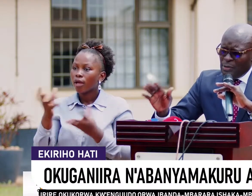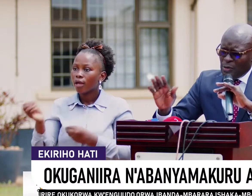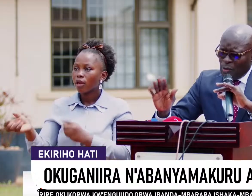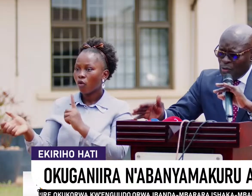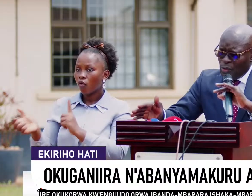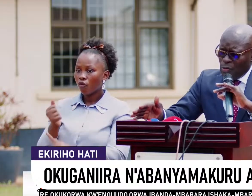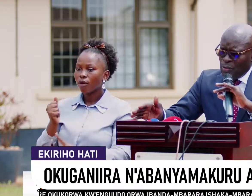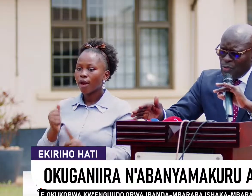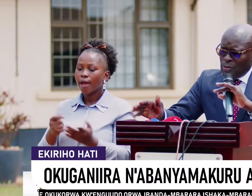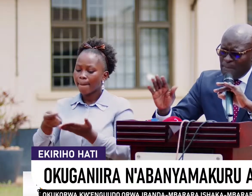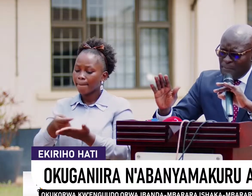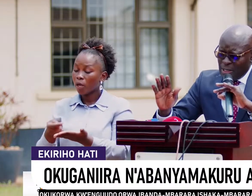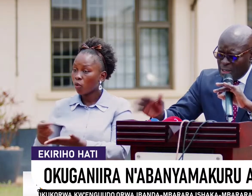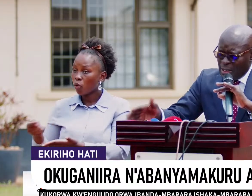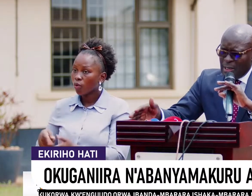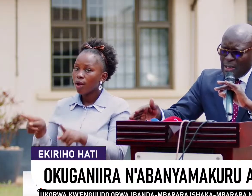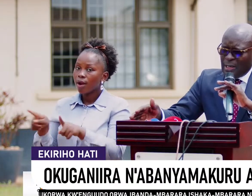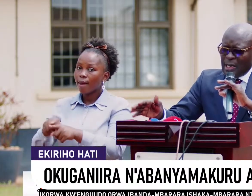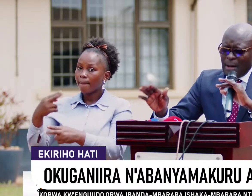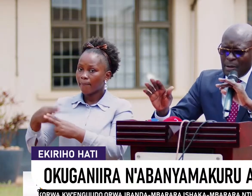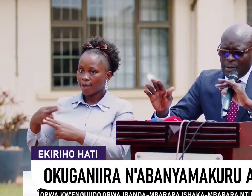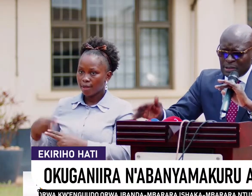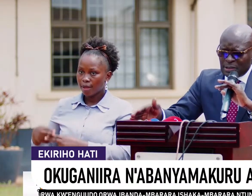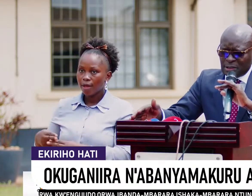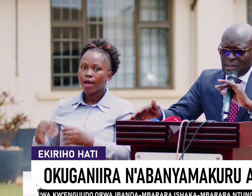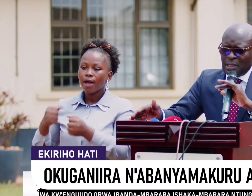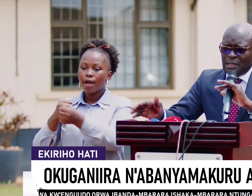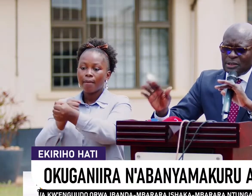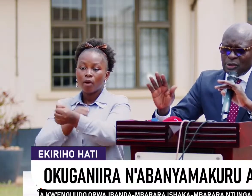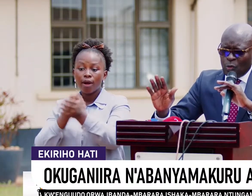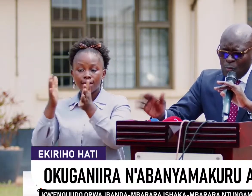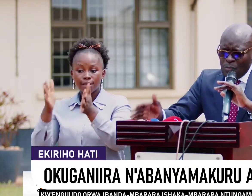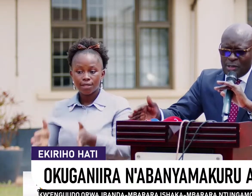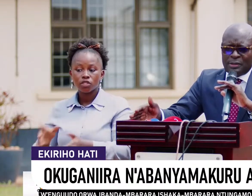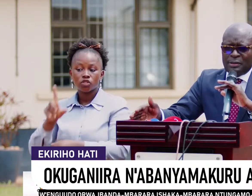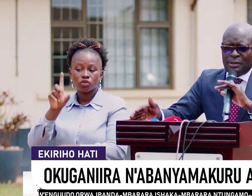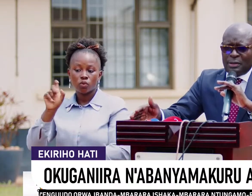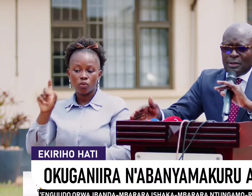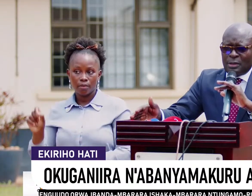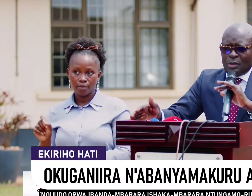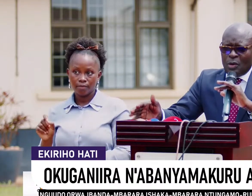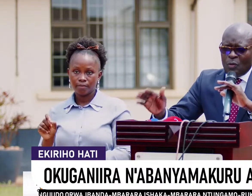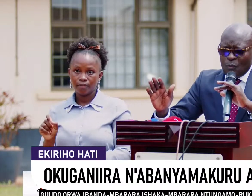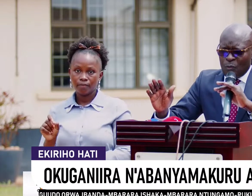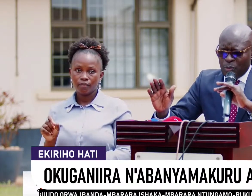okufuna emikono n'amanya g'abawagizi 100